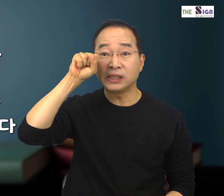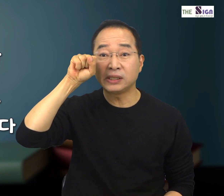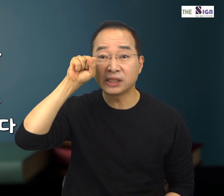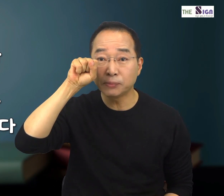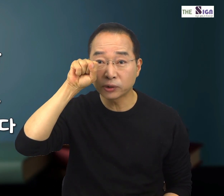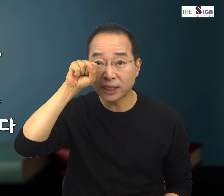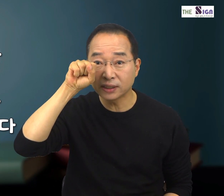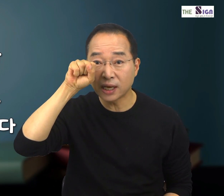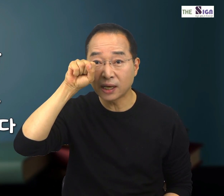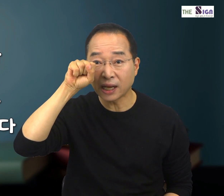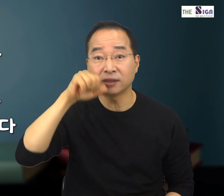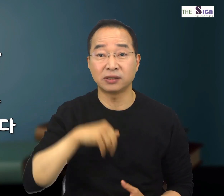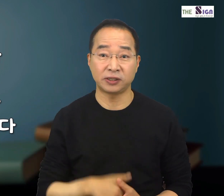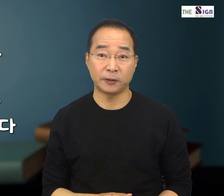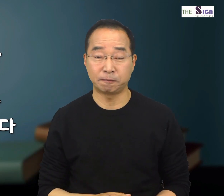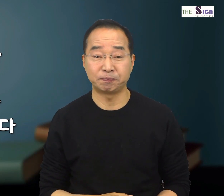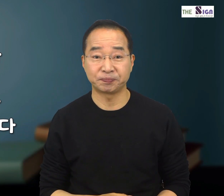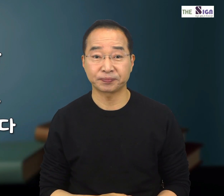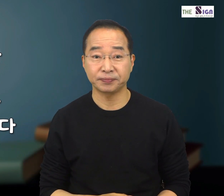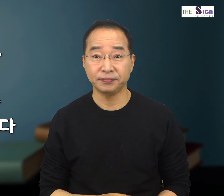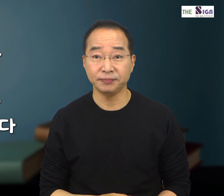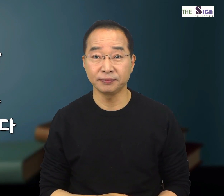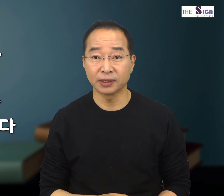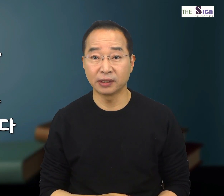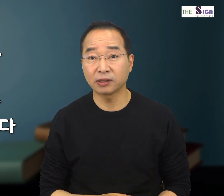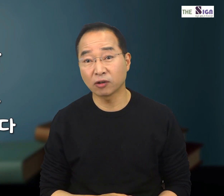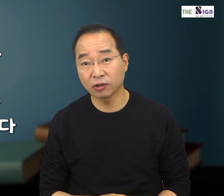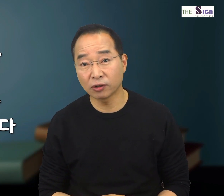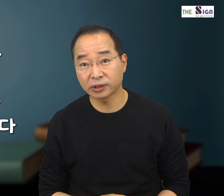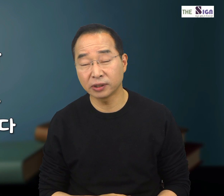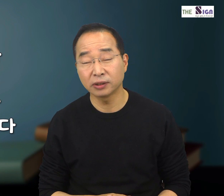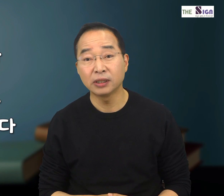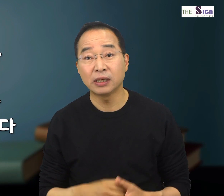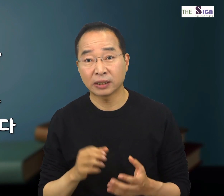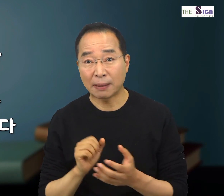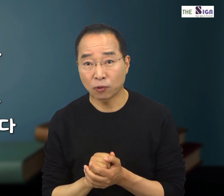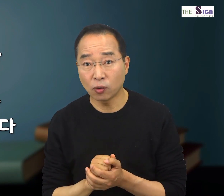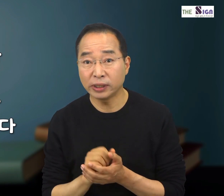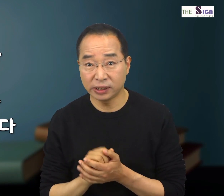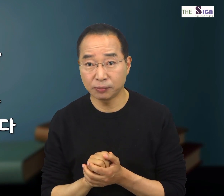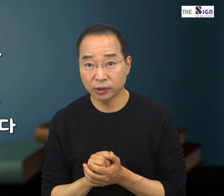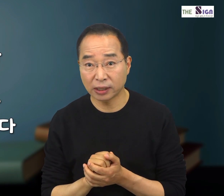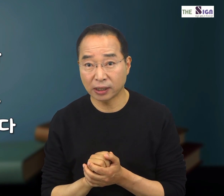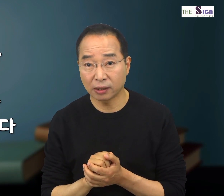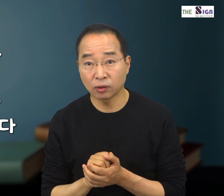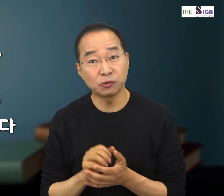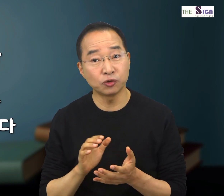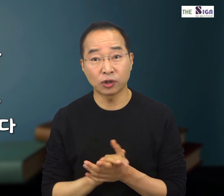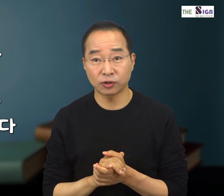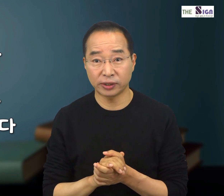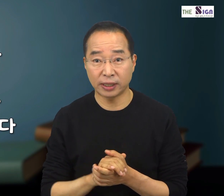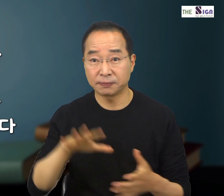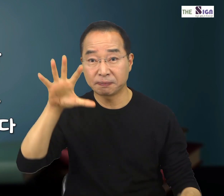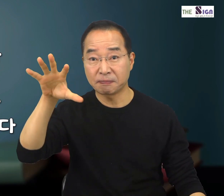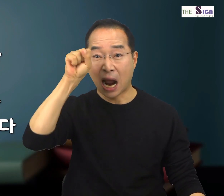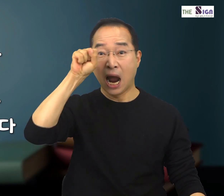잊지 못한다 라는 뜻이에요. 그래서 어떤 것을 담고 잊지 못한다. 너무 충격적이라.